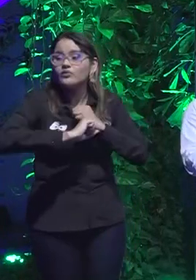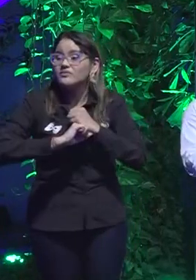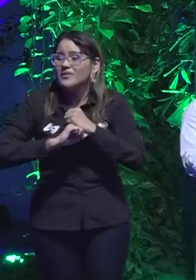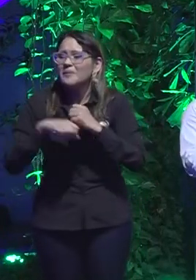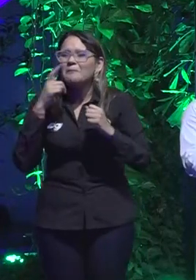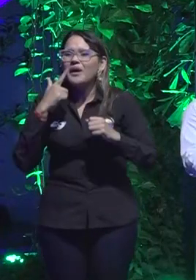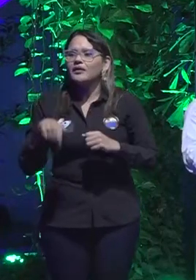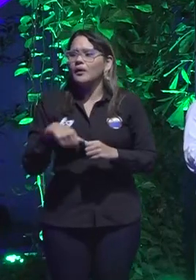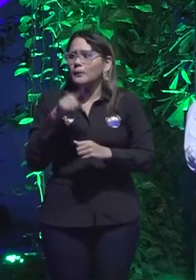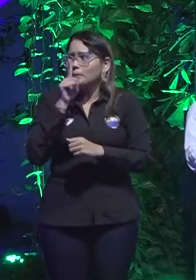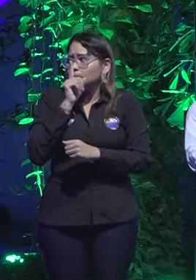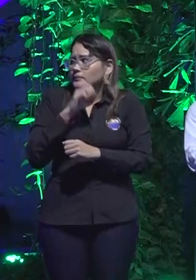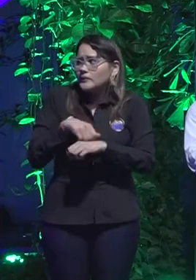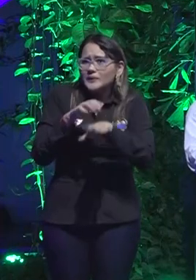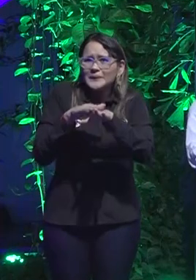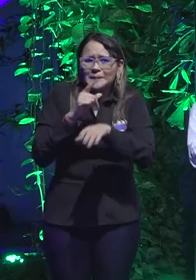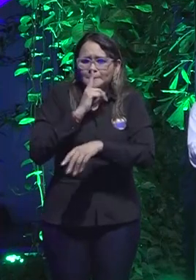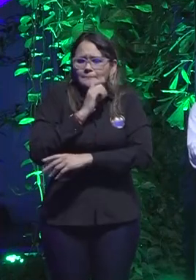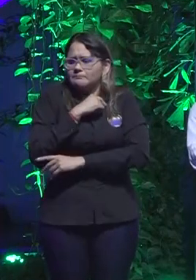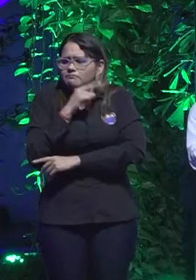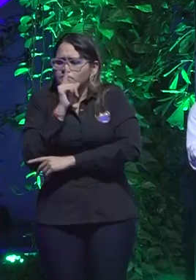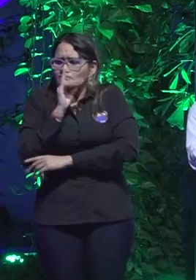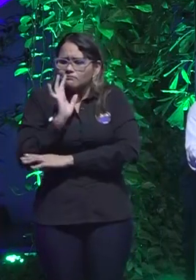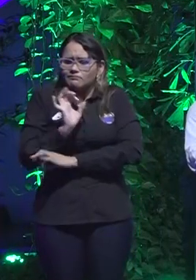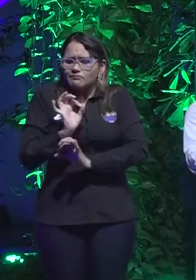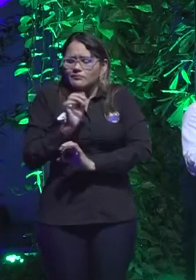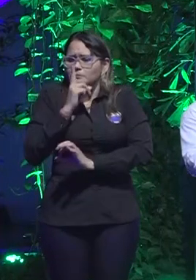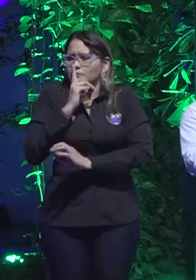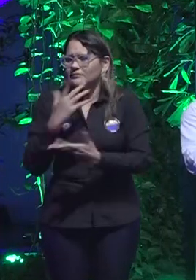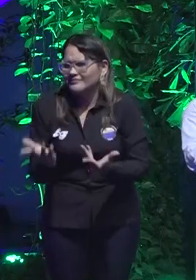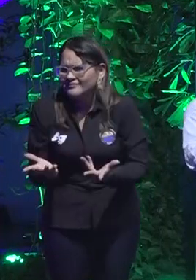la voz, decir algo. Llevamos 4 años de un